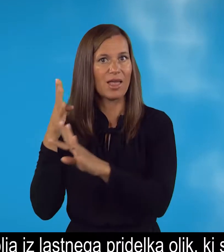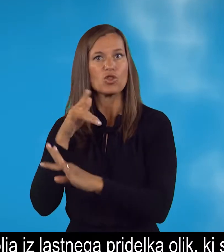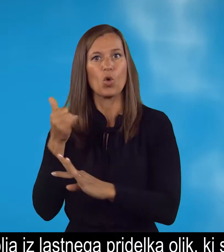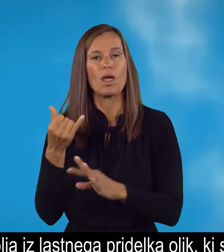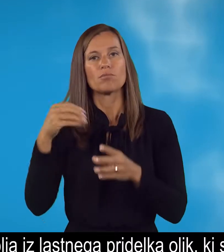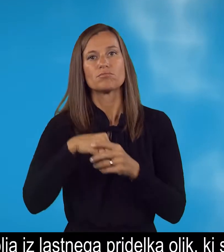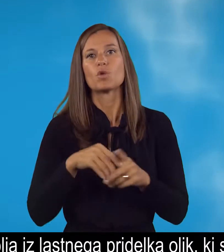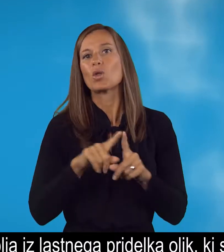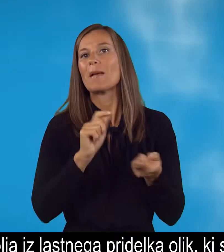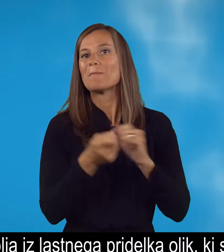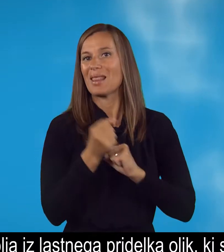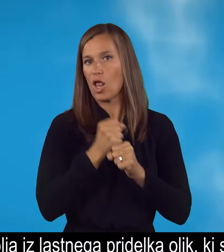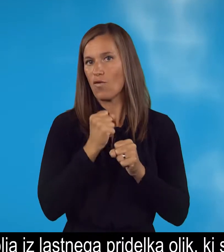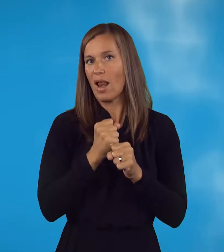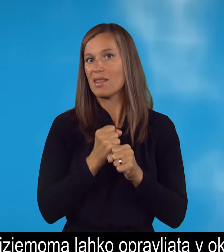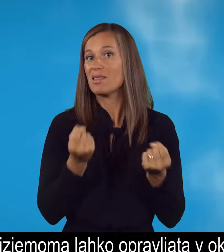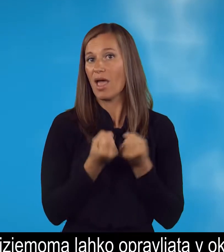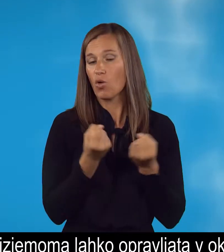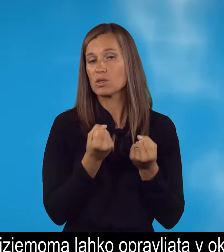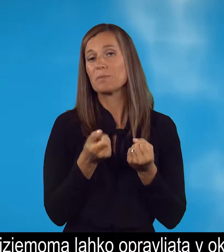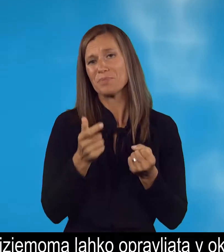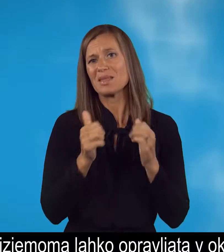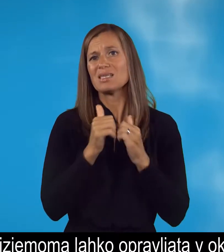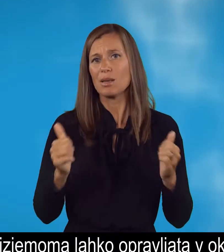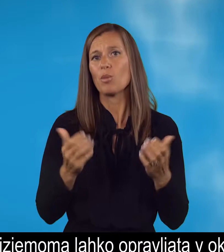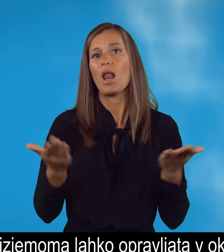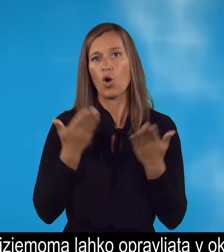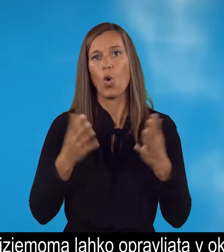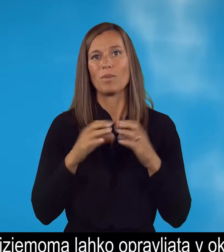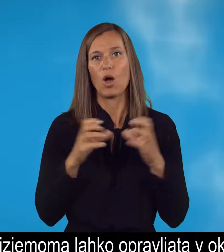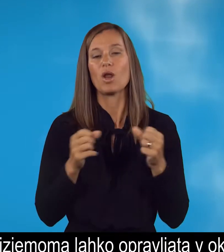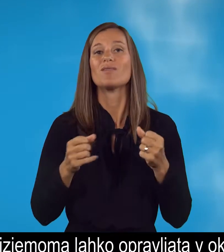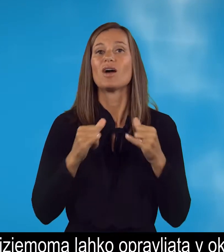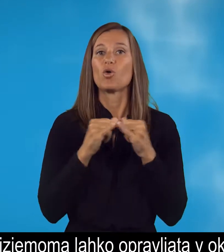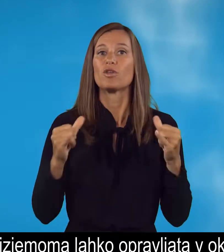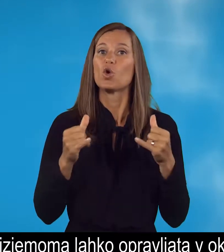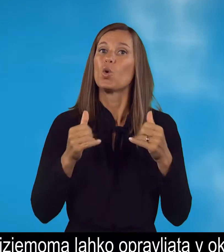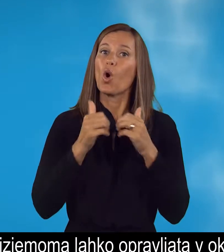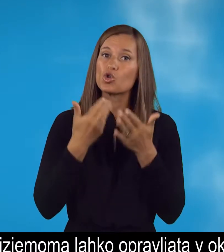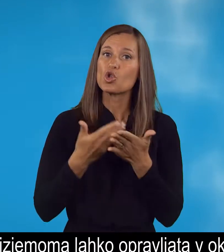za predelovalni dejavnosti, se izjemoma lahko opravljata v okviru osnovne kmetijske dejavnosti.